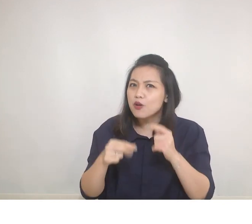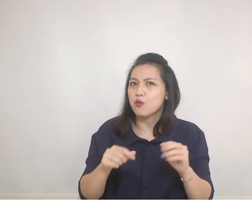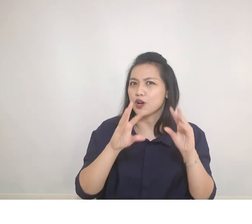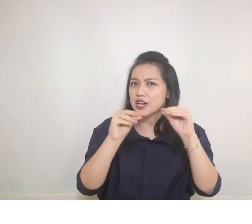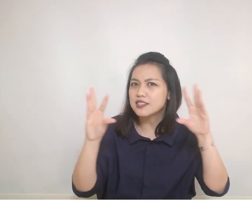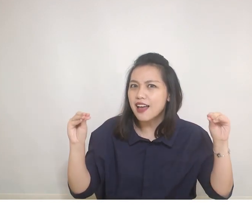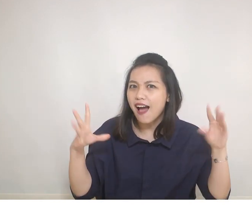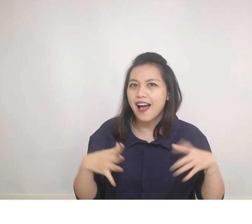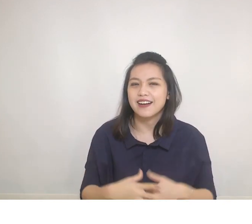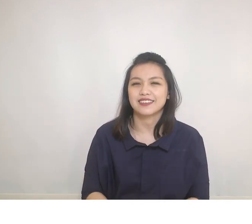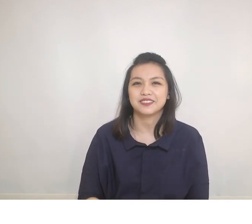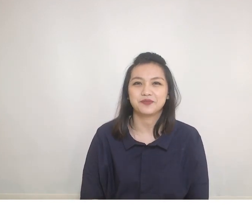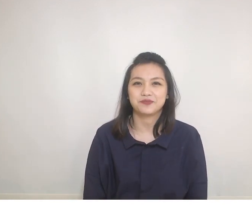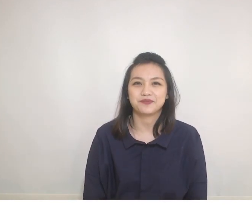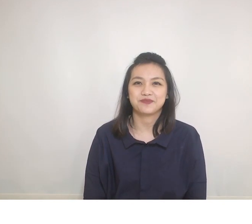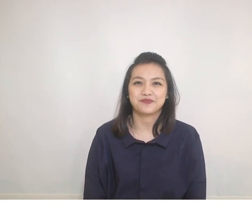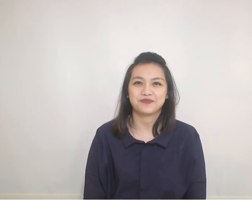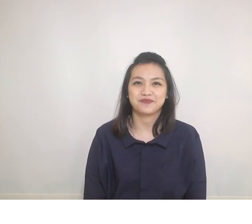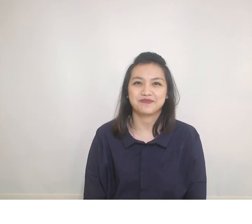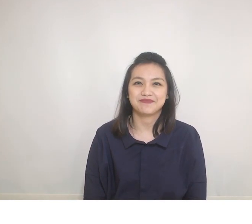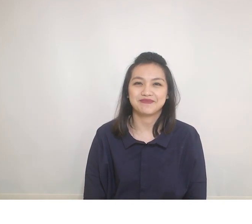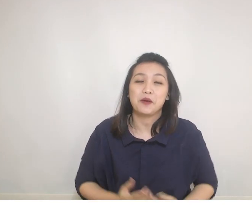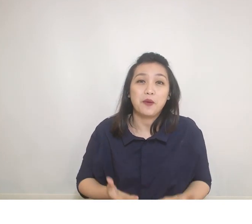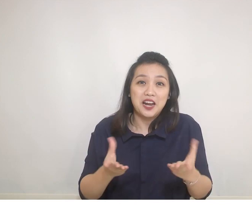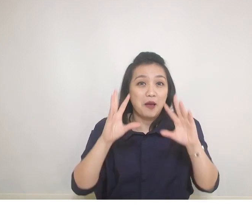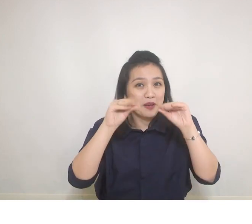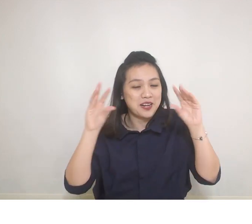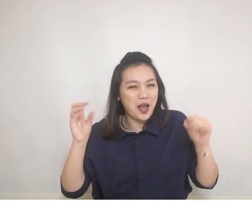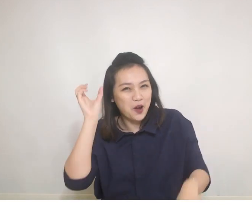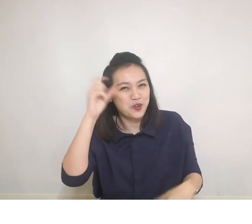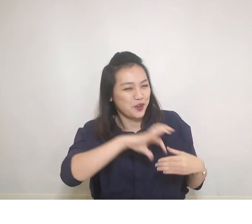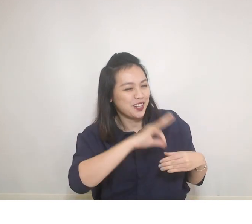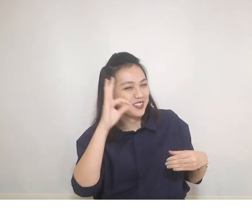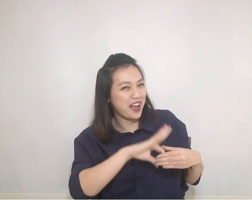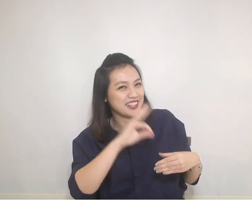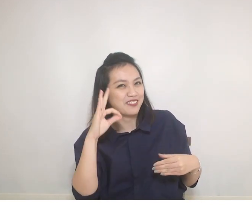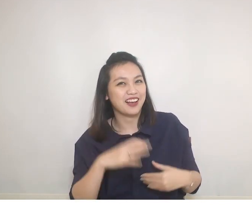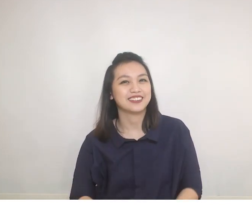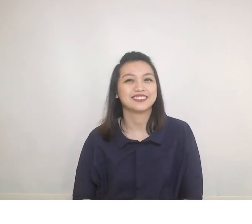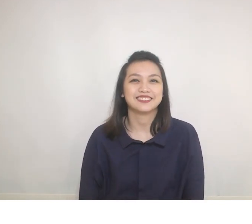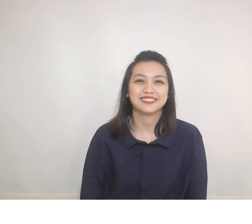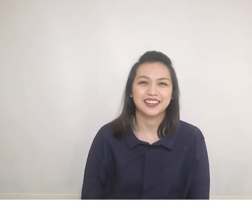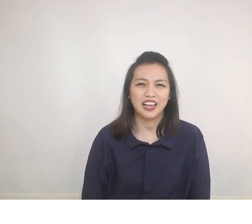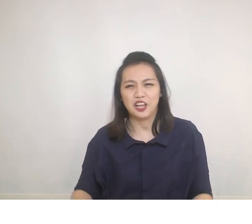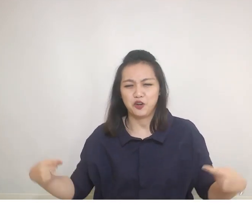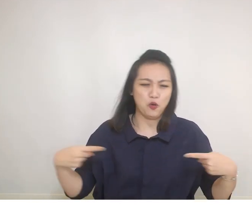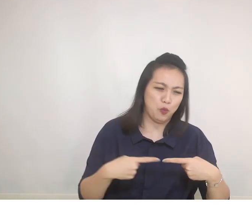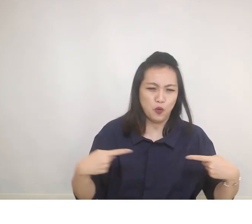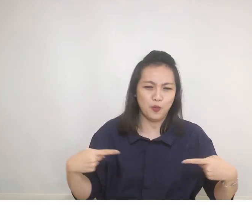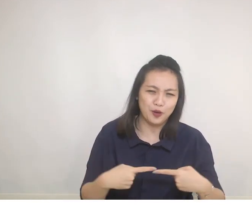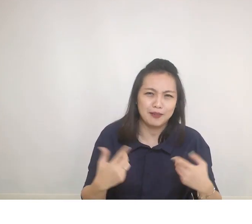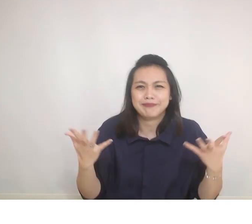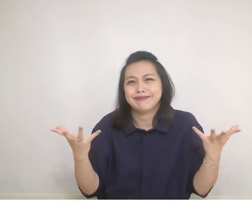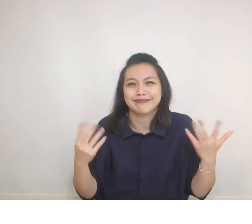ya istilahnya kayak gitulah, memberikan lapangan kerja buat jiwa-jiwa. Jiwa-jiwanya dimasuk-masukin. Oke. Bisa cocok ternyata. Okay. Cocok